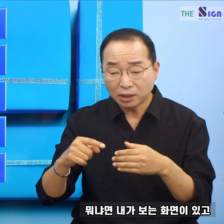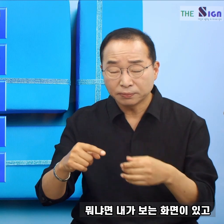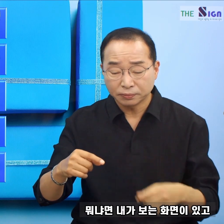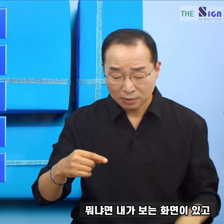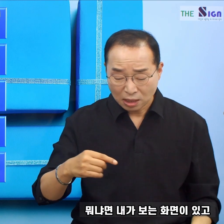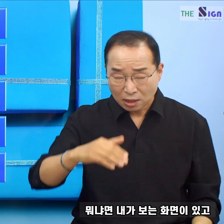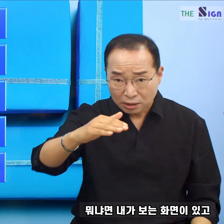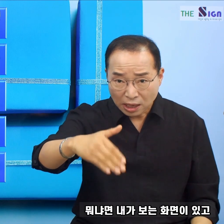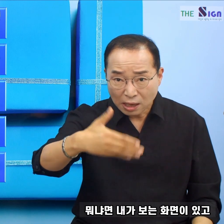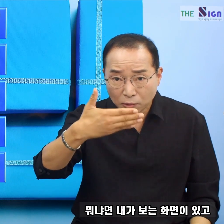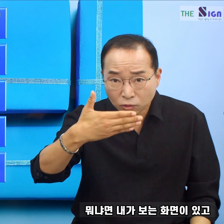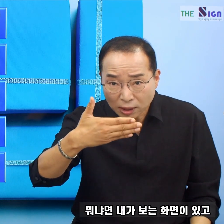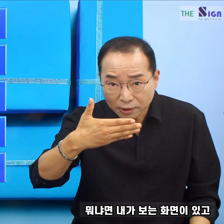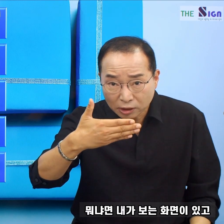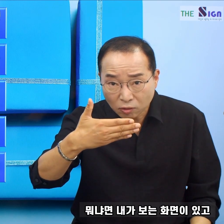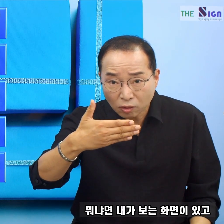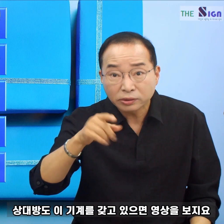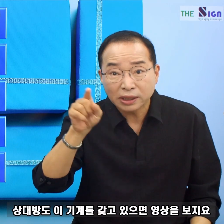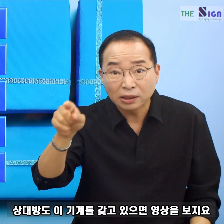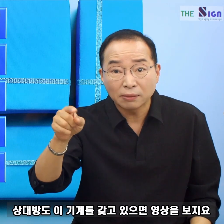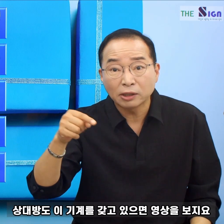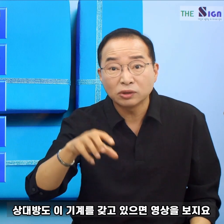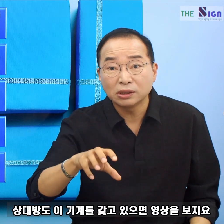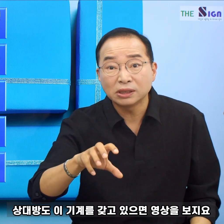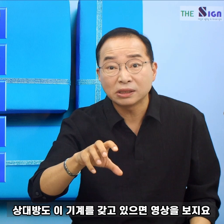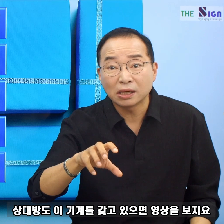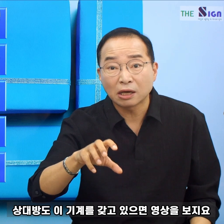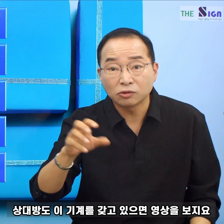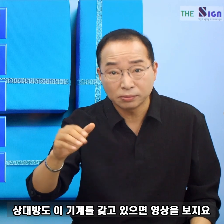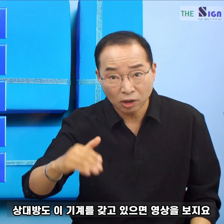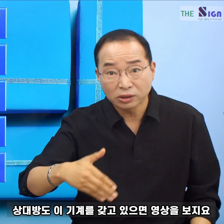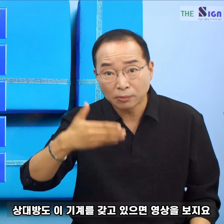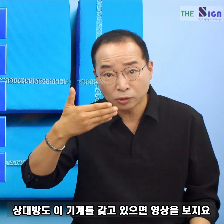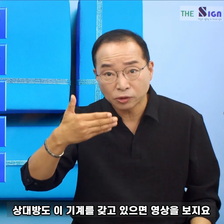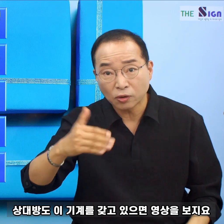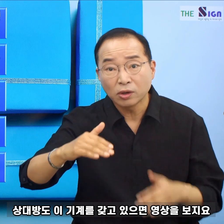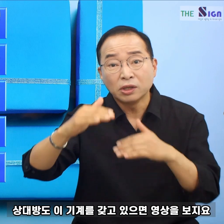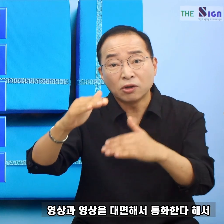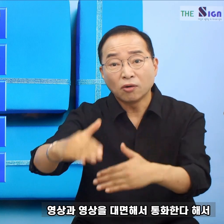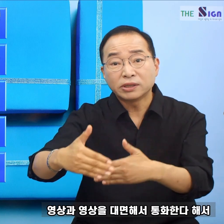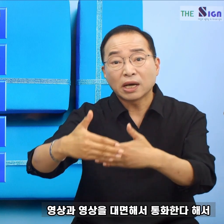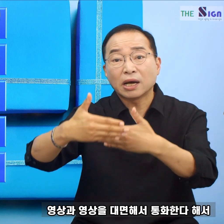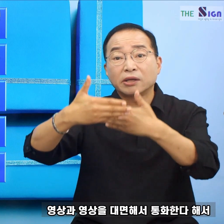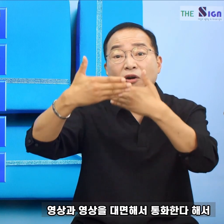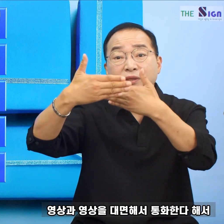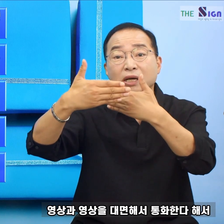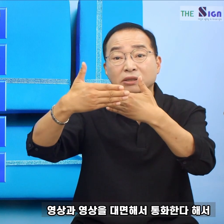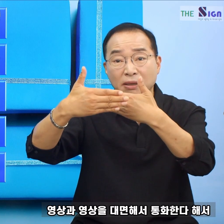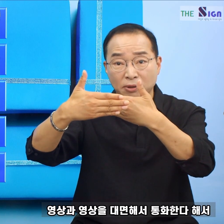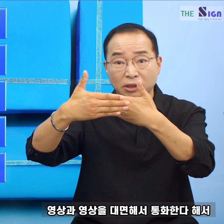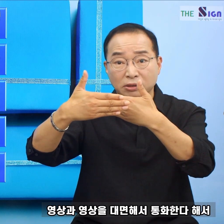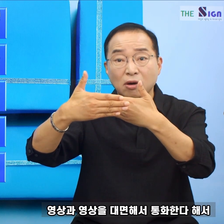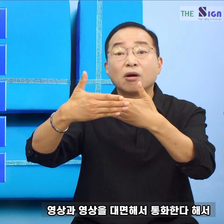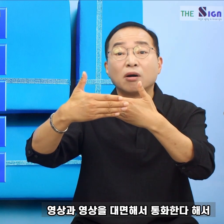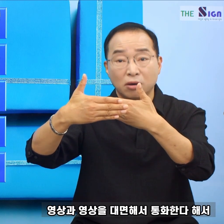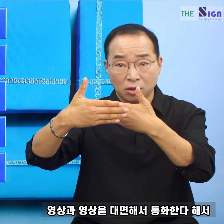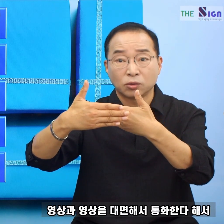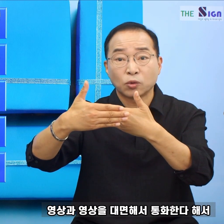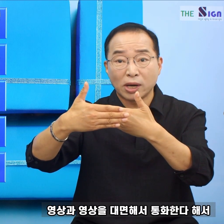뭐냐면 내가 보는 화면이 있고 상대방도 이 기계를 갖고 있으면 영상을 보죠. 영상과 영상을 대면해서 통화한다